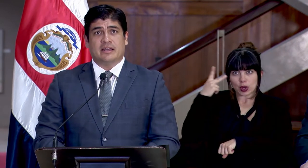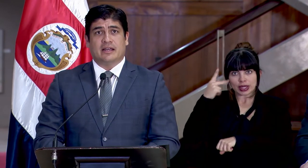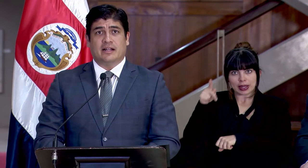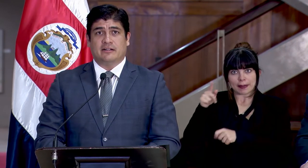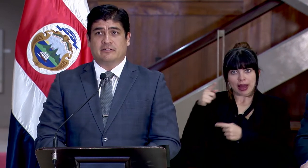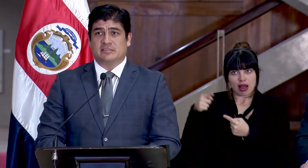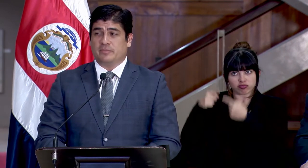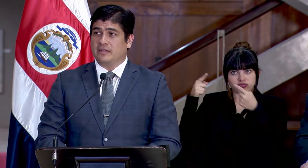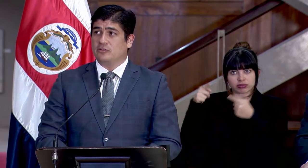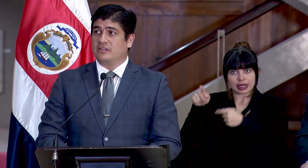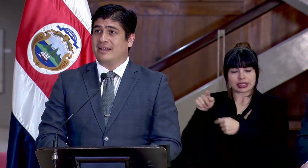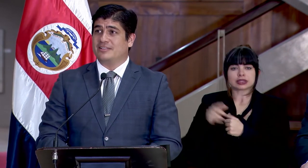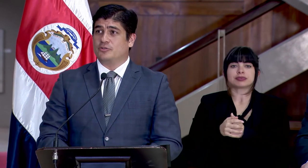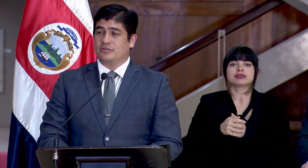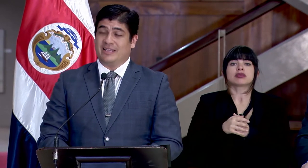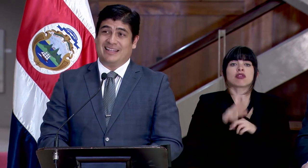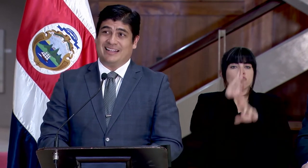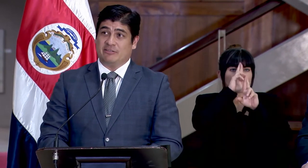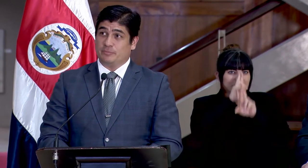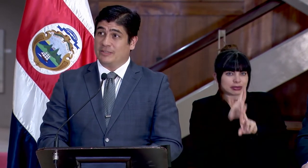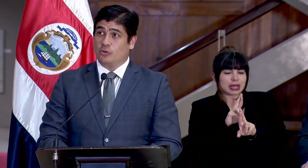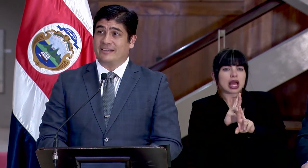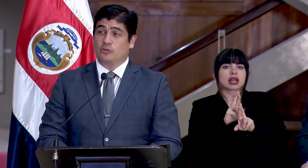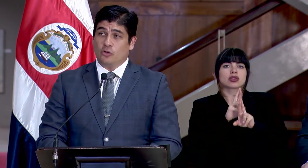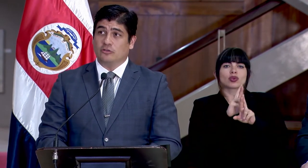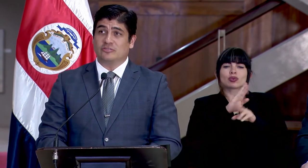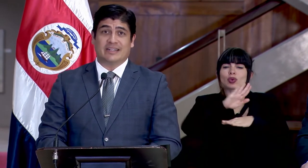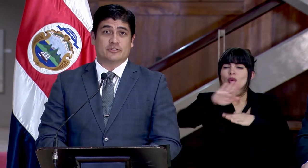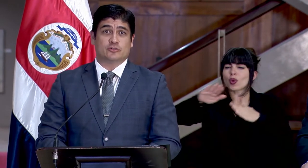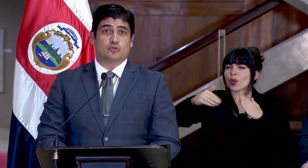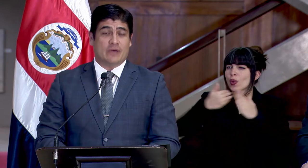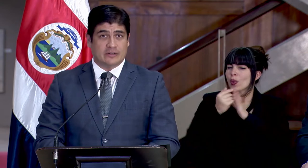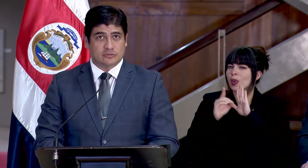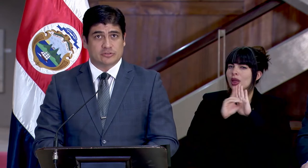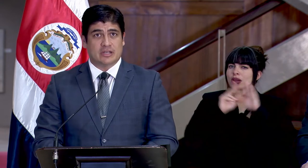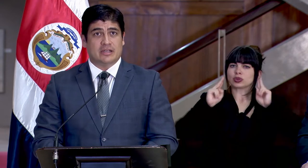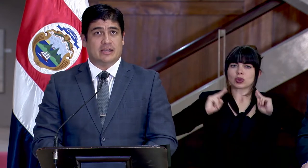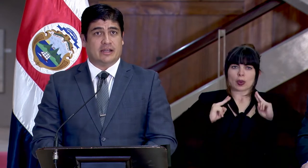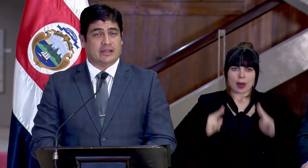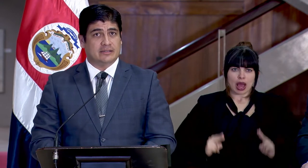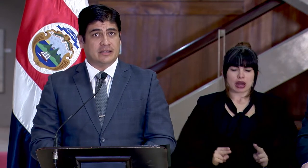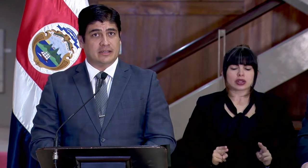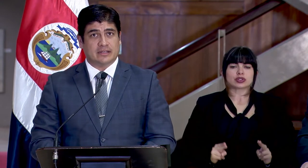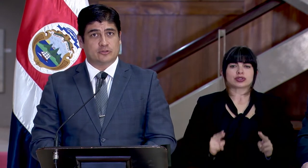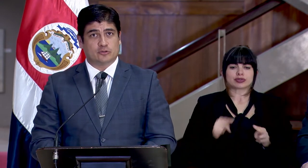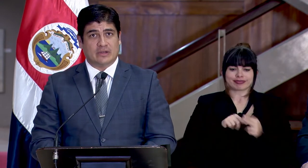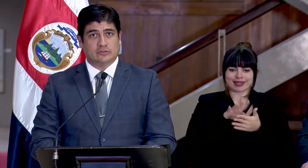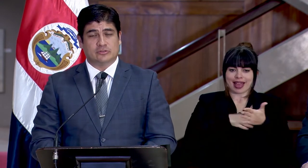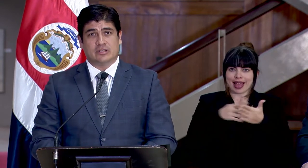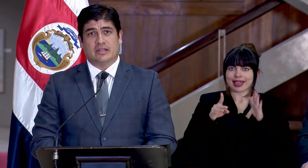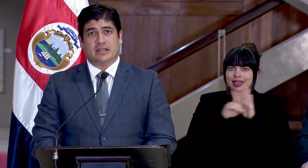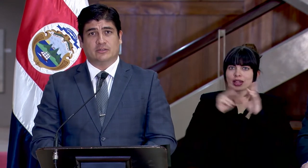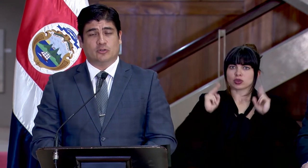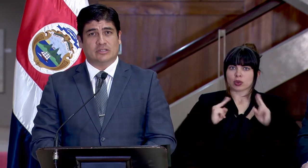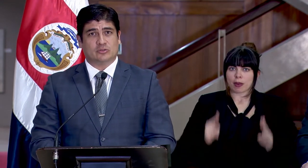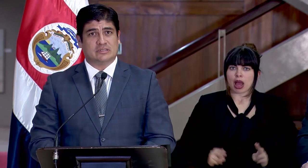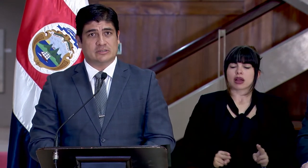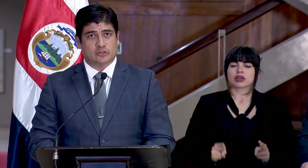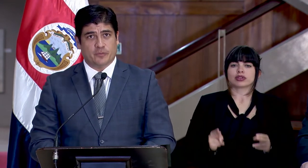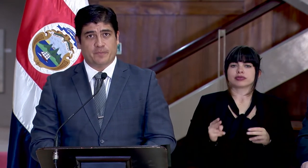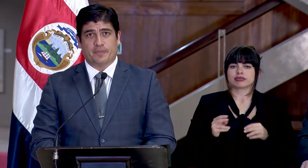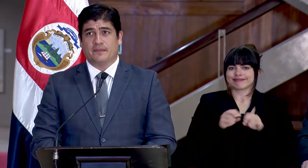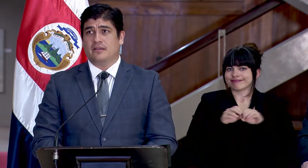de el respeto y el derecho y el respeto a todos los derechos humanos y a la agenda de derechos humanos en toda